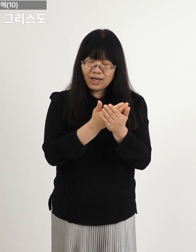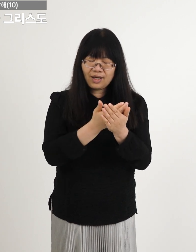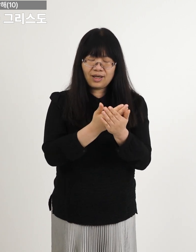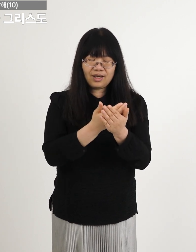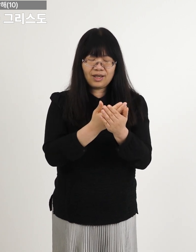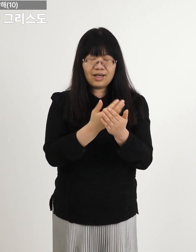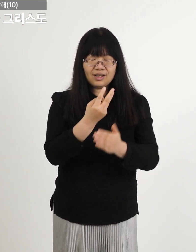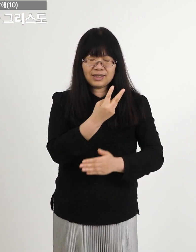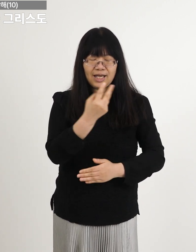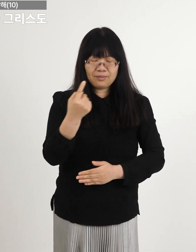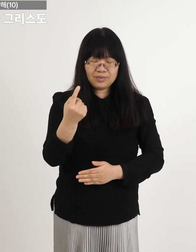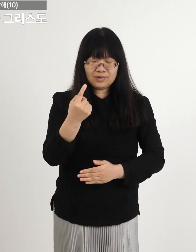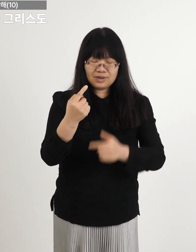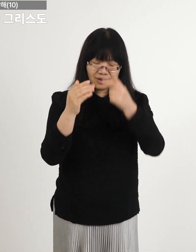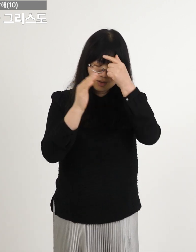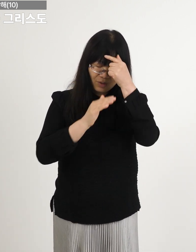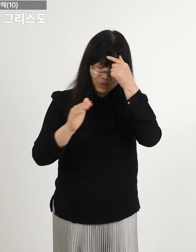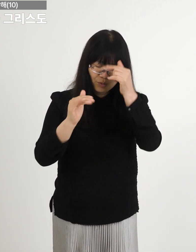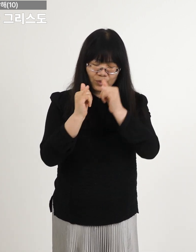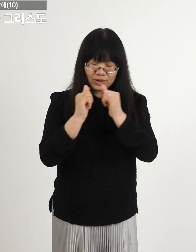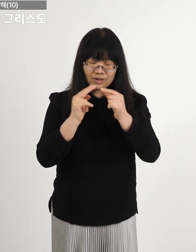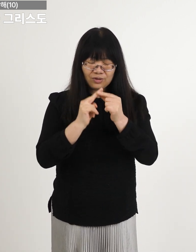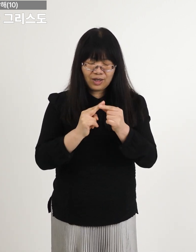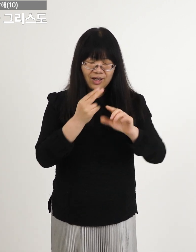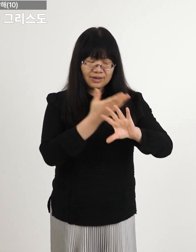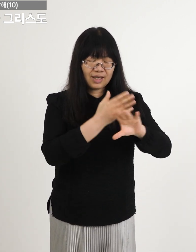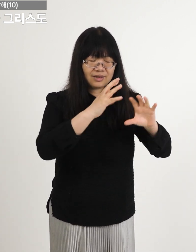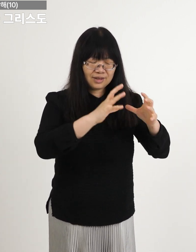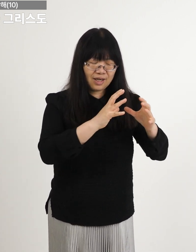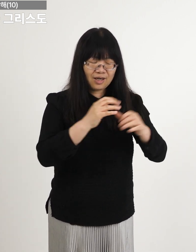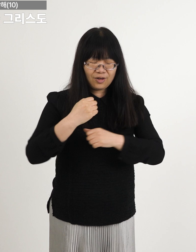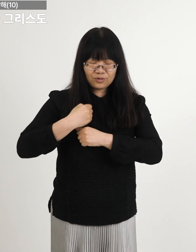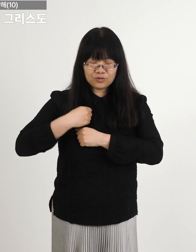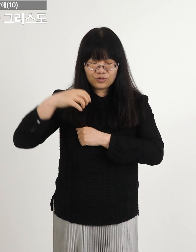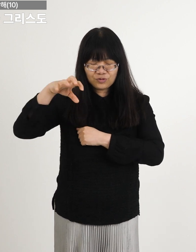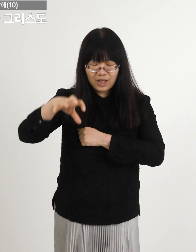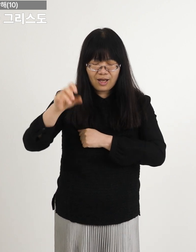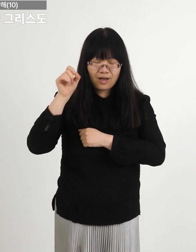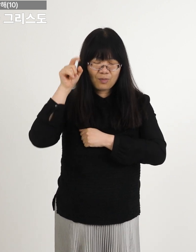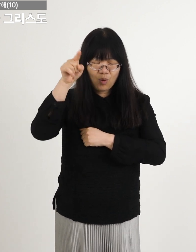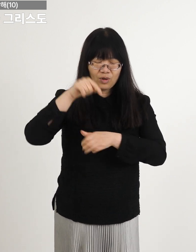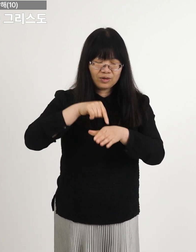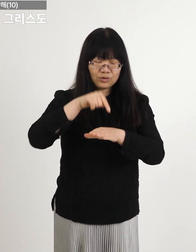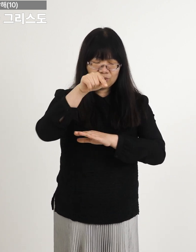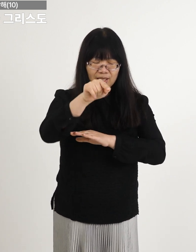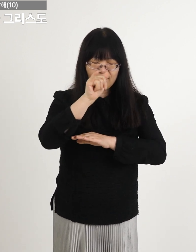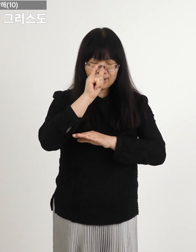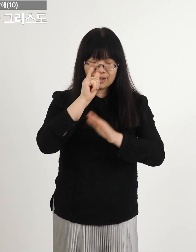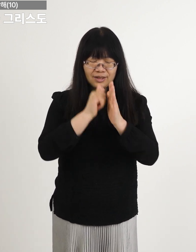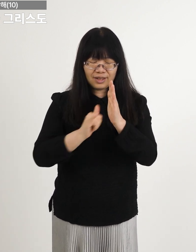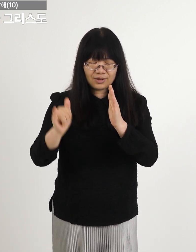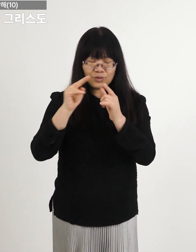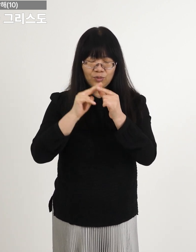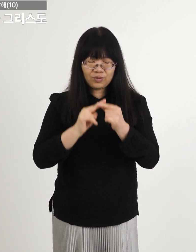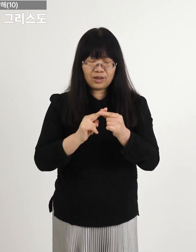삼일의 성도들, 해외, 국내, 멀리 출타해 있는